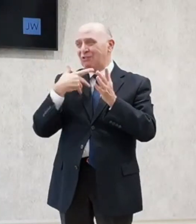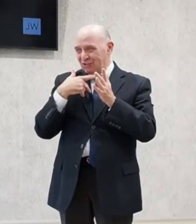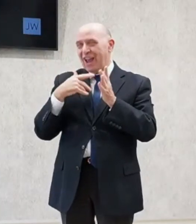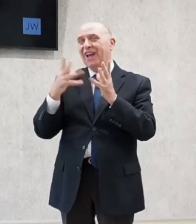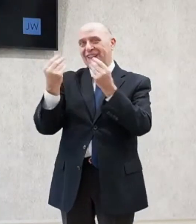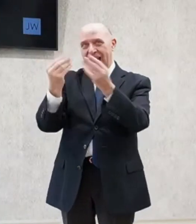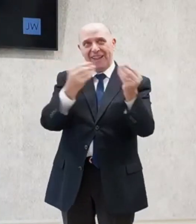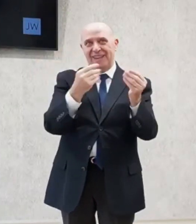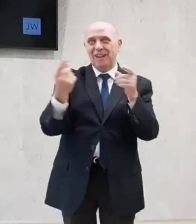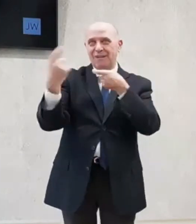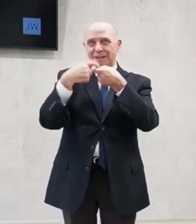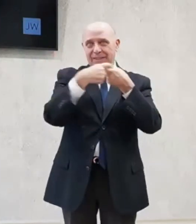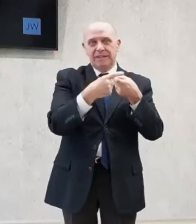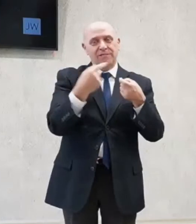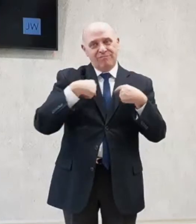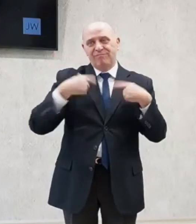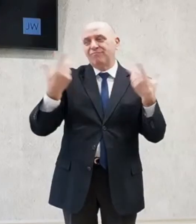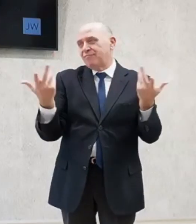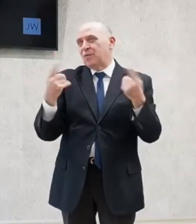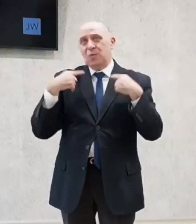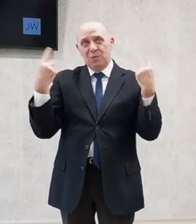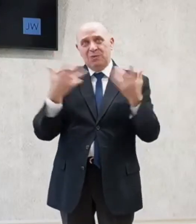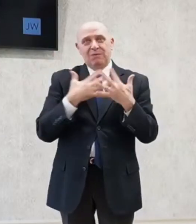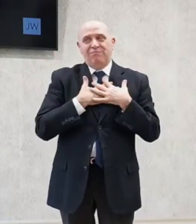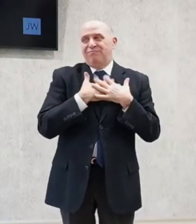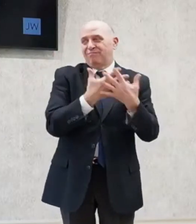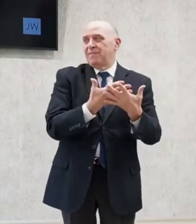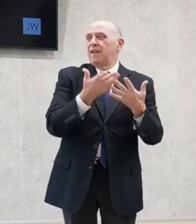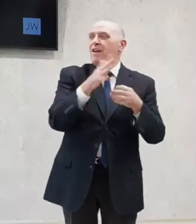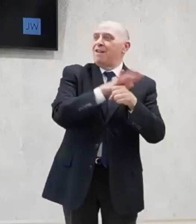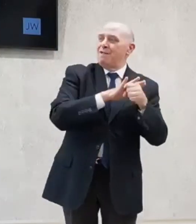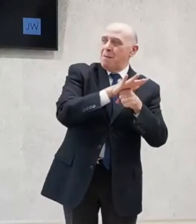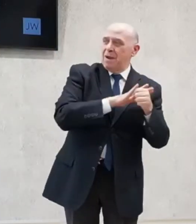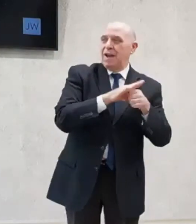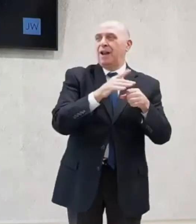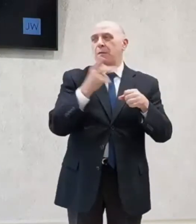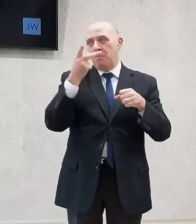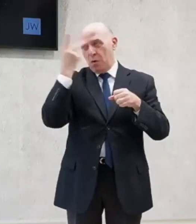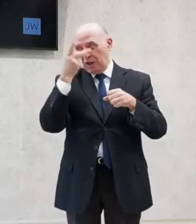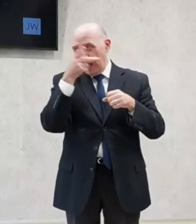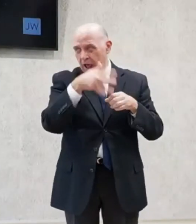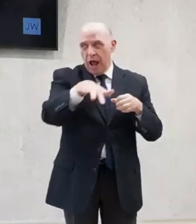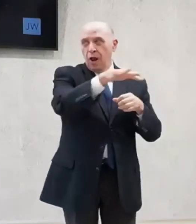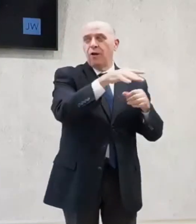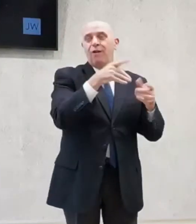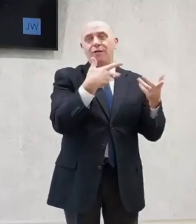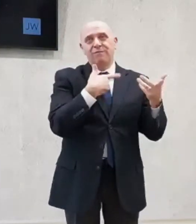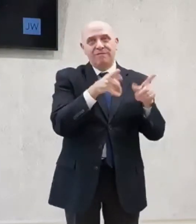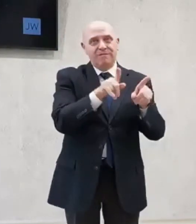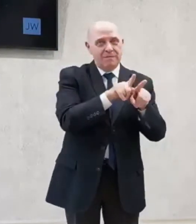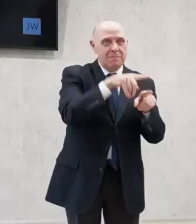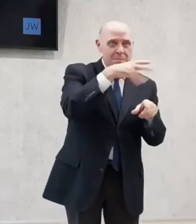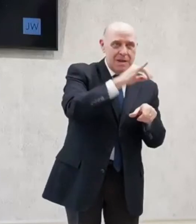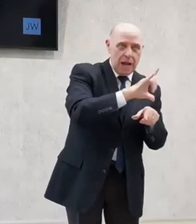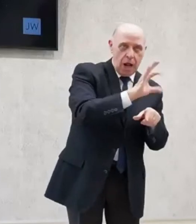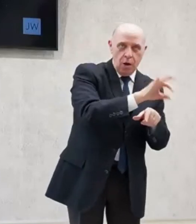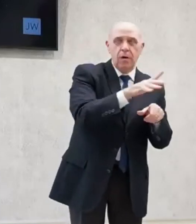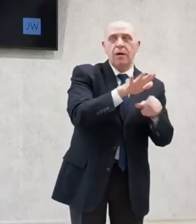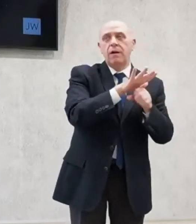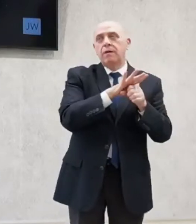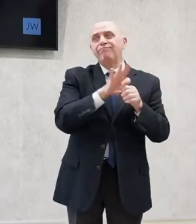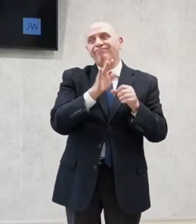per le famiglie Milo e Mondello ha sicuramente prodotto dei benefici a livello personale in ognuno di noi abbiamo avuto modo di guardare